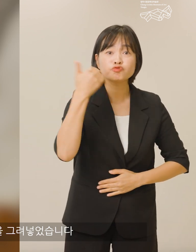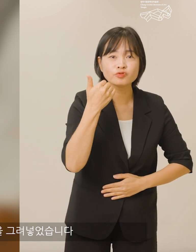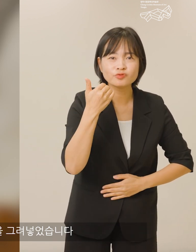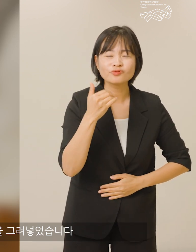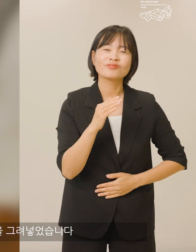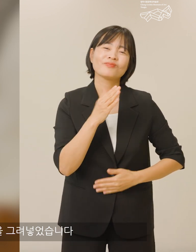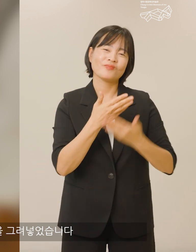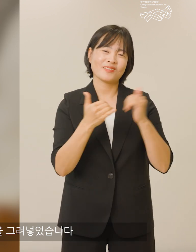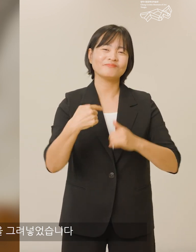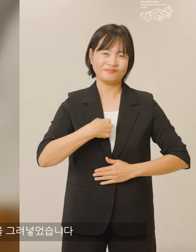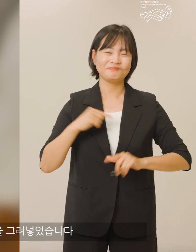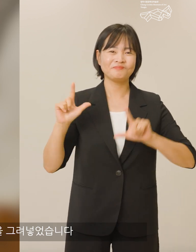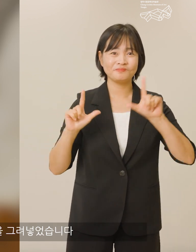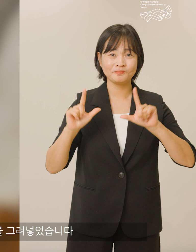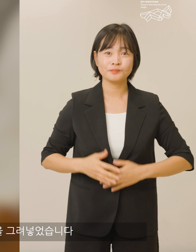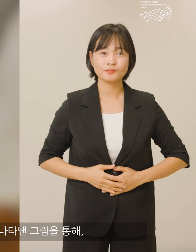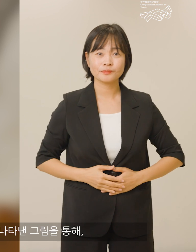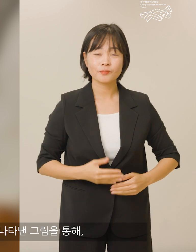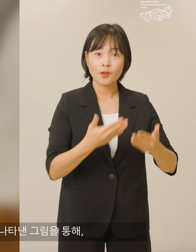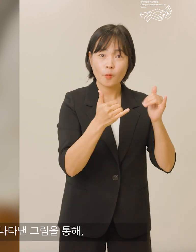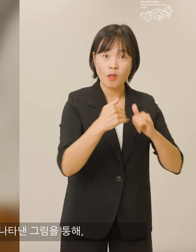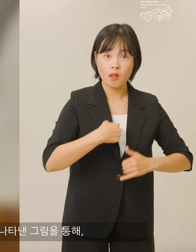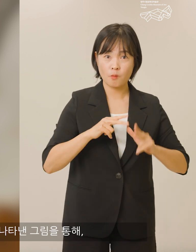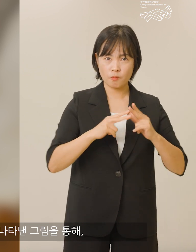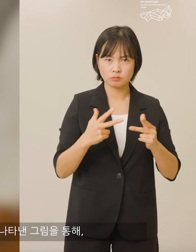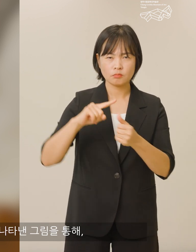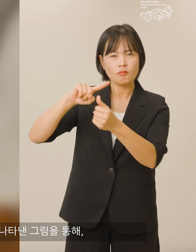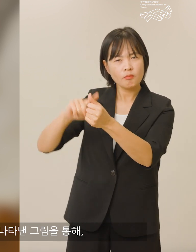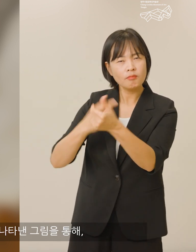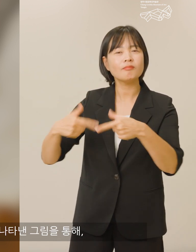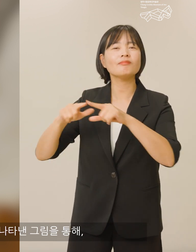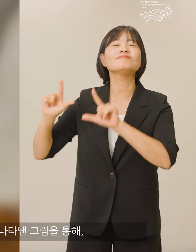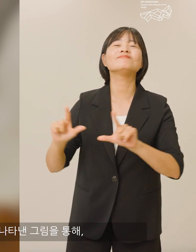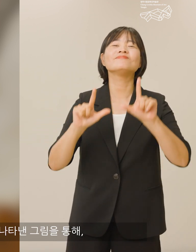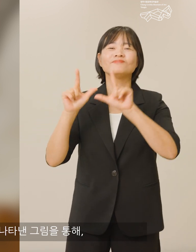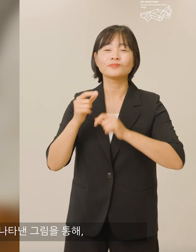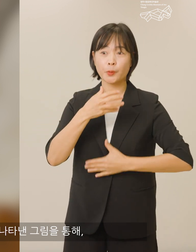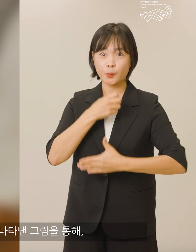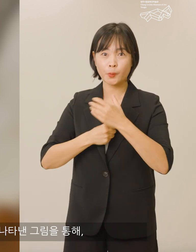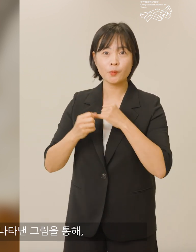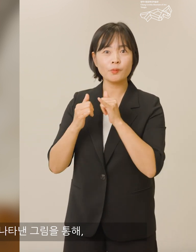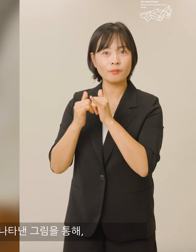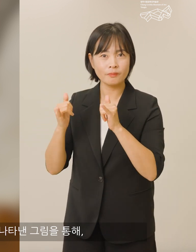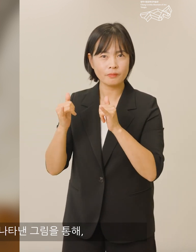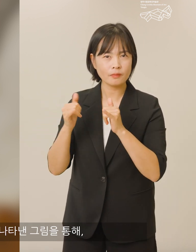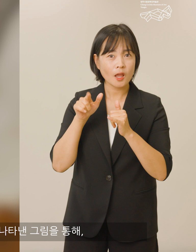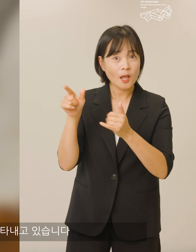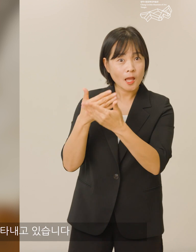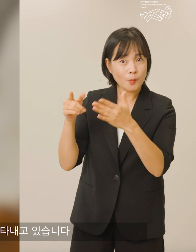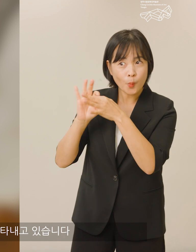도인의 모습을 그려 넣었습니다. 화가 본인을 대자연과 하나가 된 도인으로 나타낸 그림을